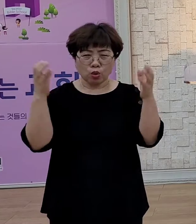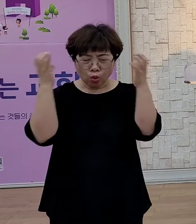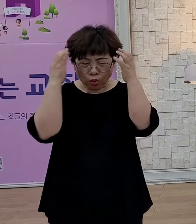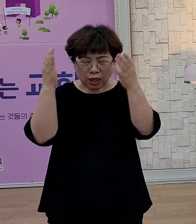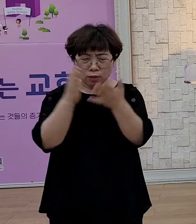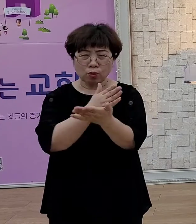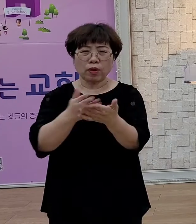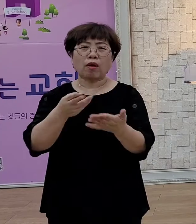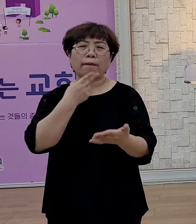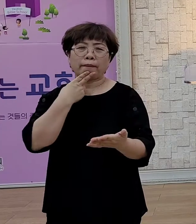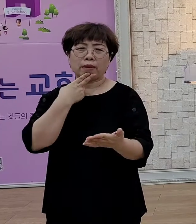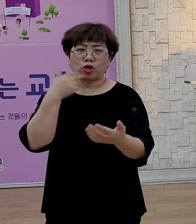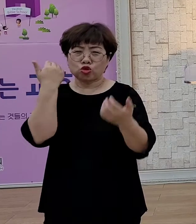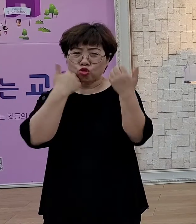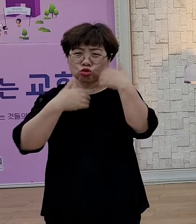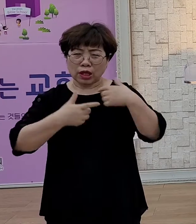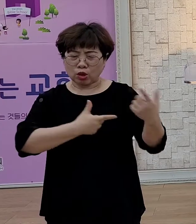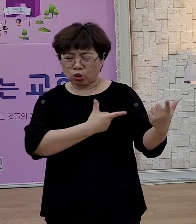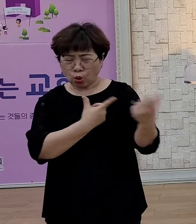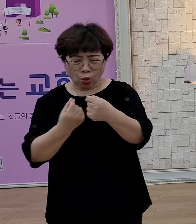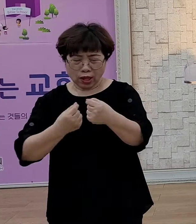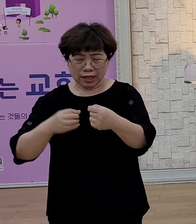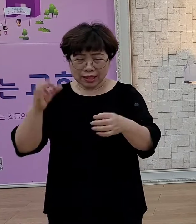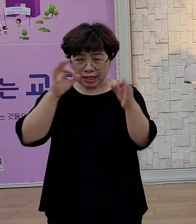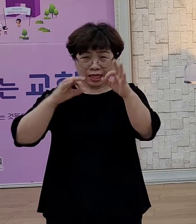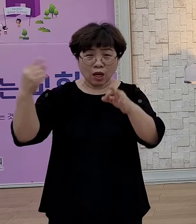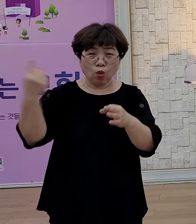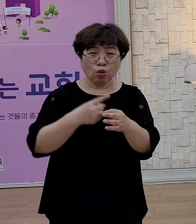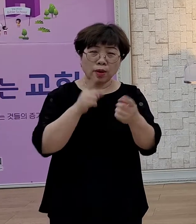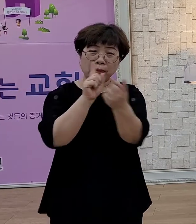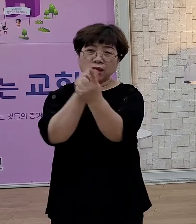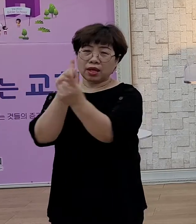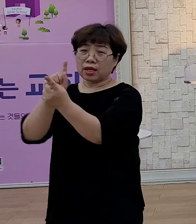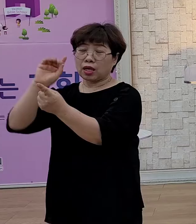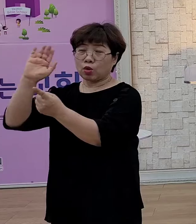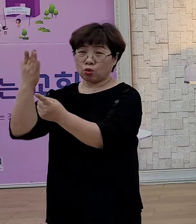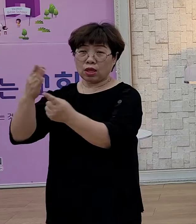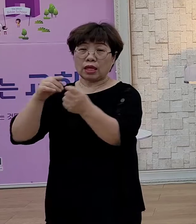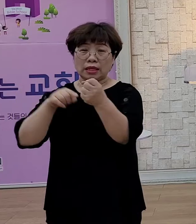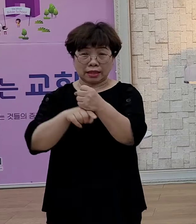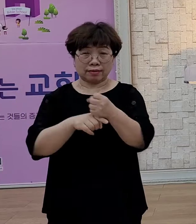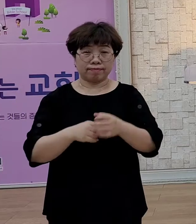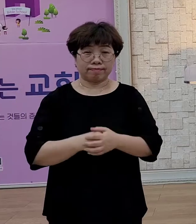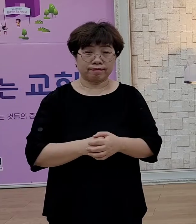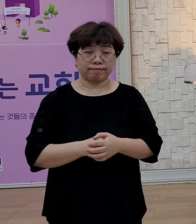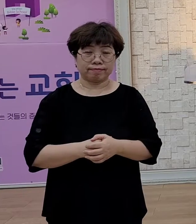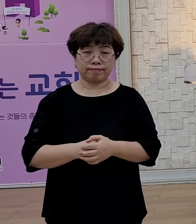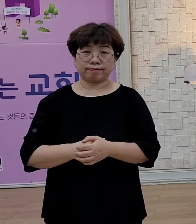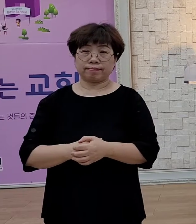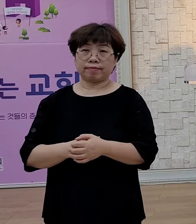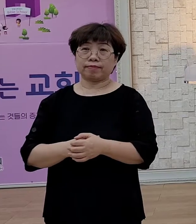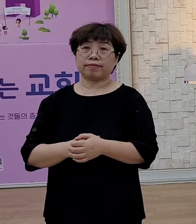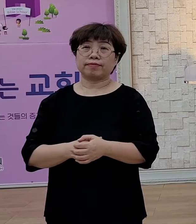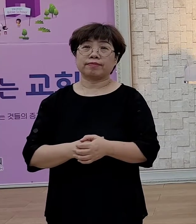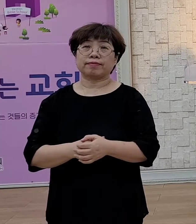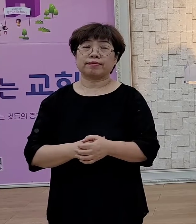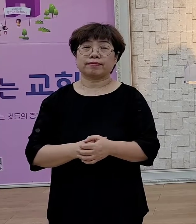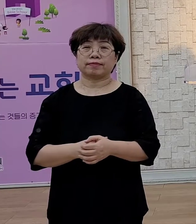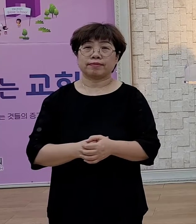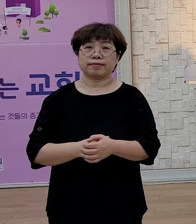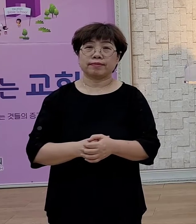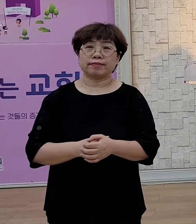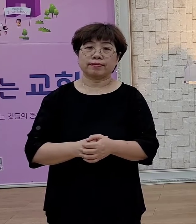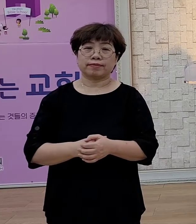누구에게나 이런 문제가 온다라는 거예요. 자, 그래서 이런 문제가